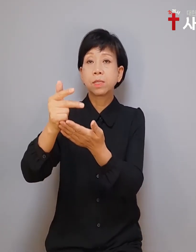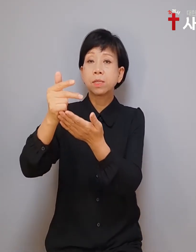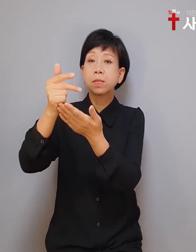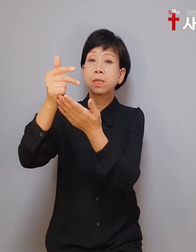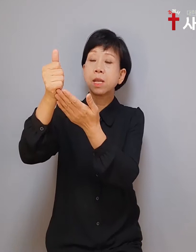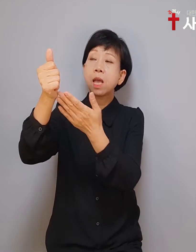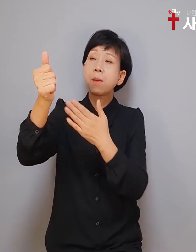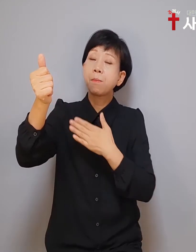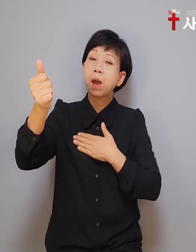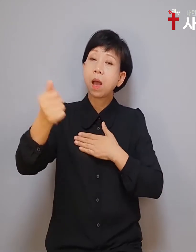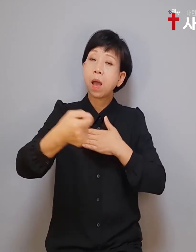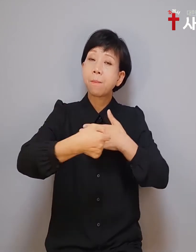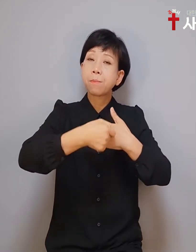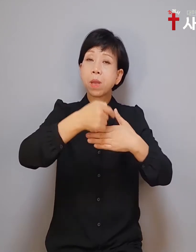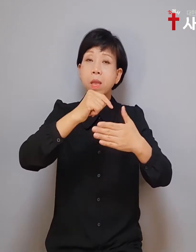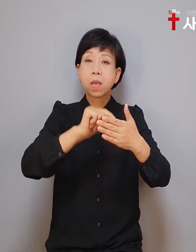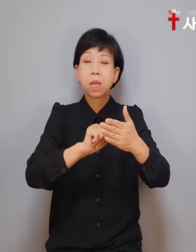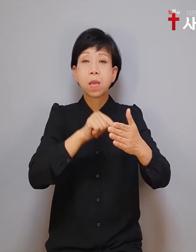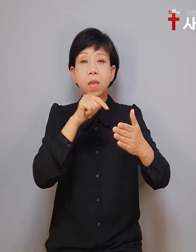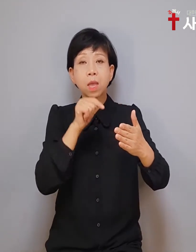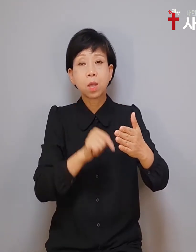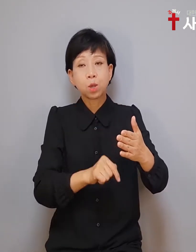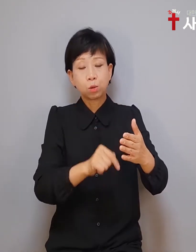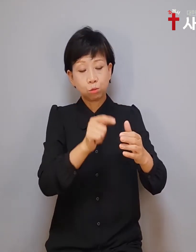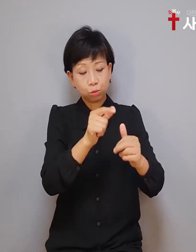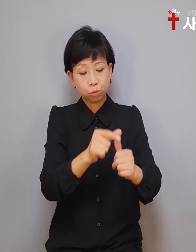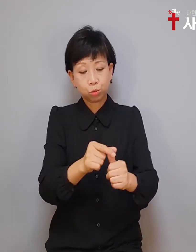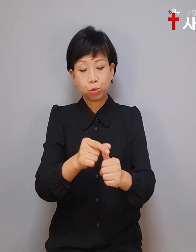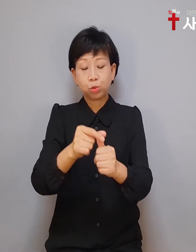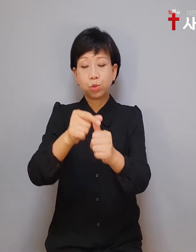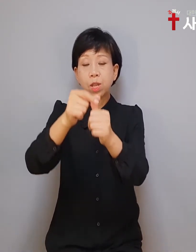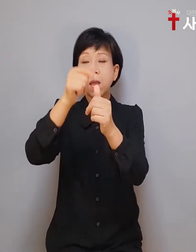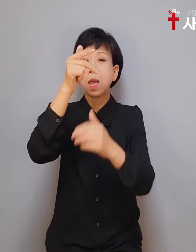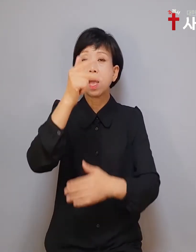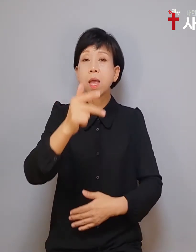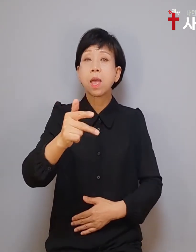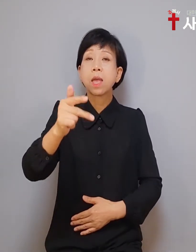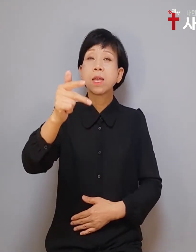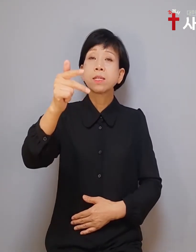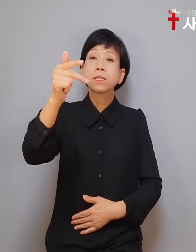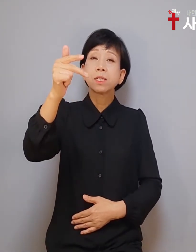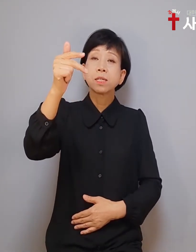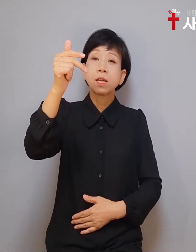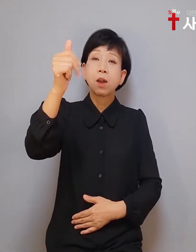주님은 내 맘에 구주